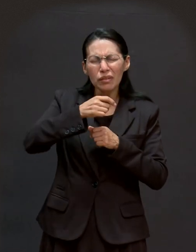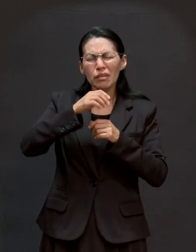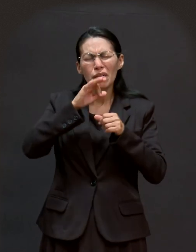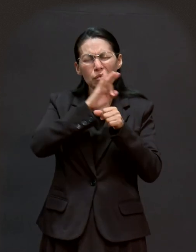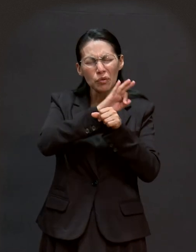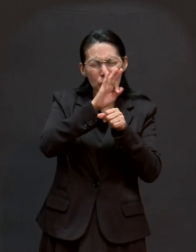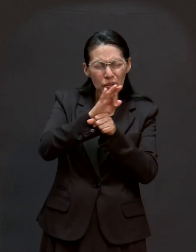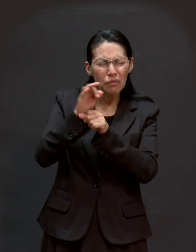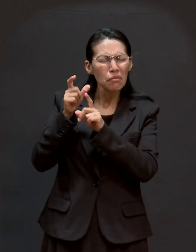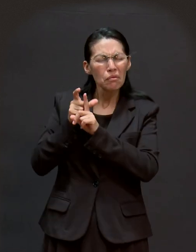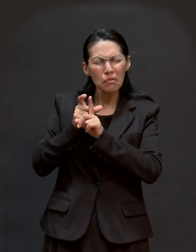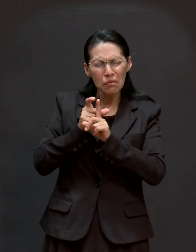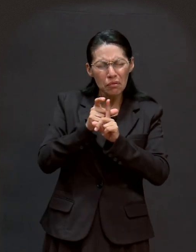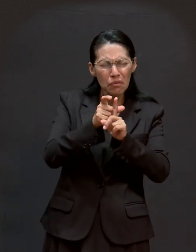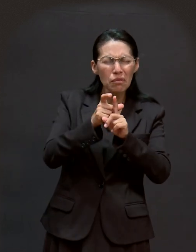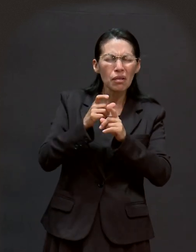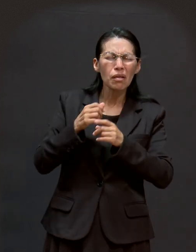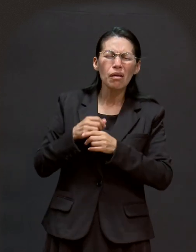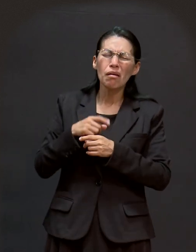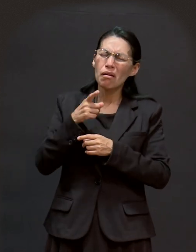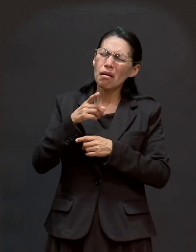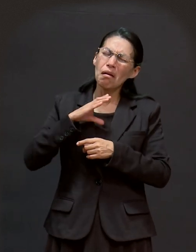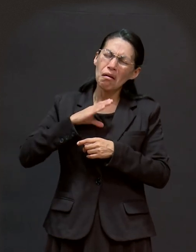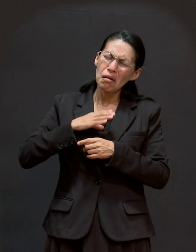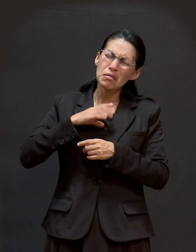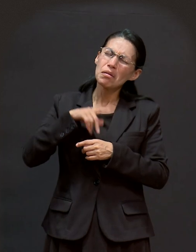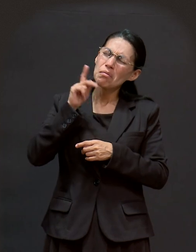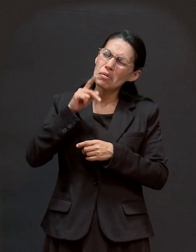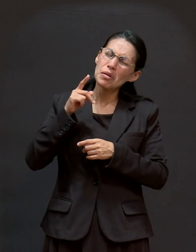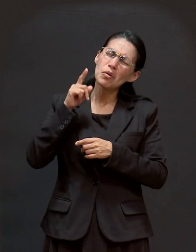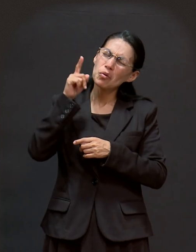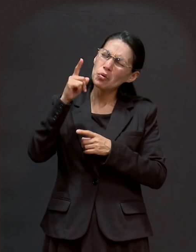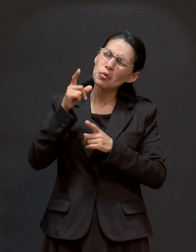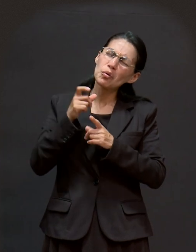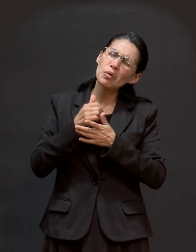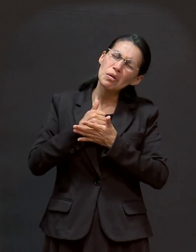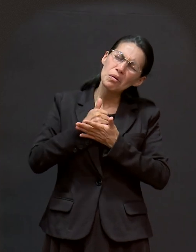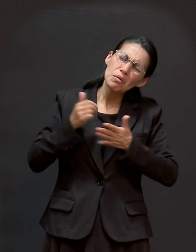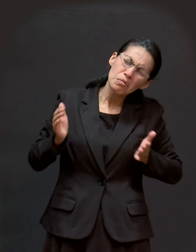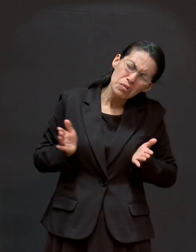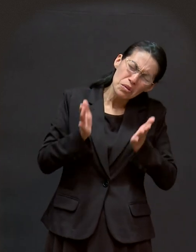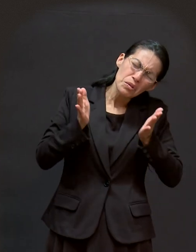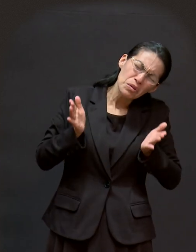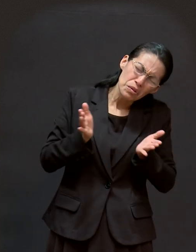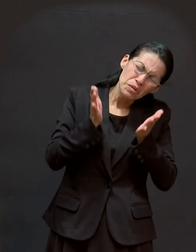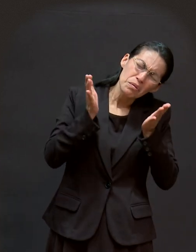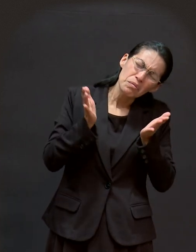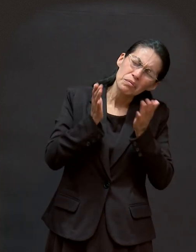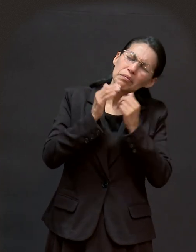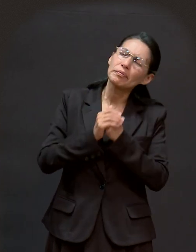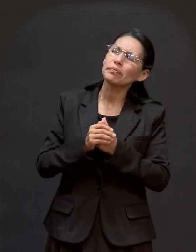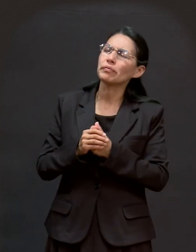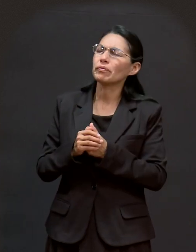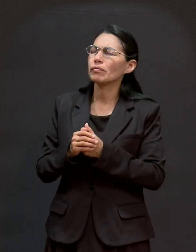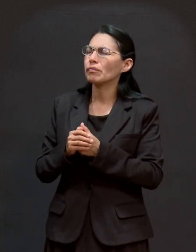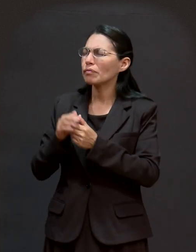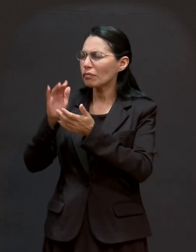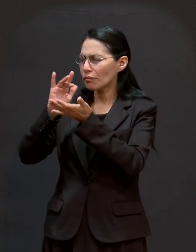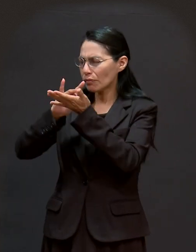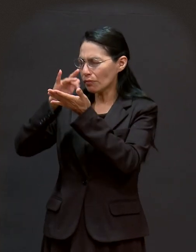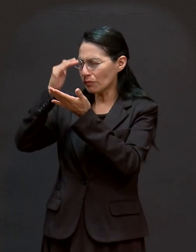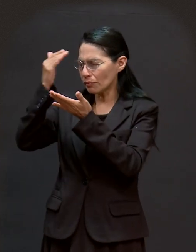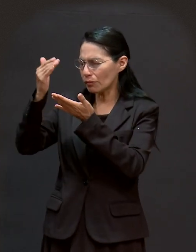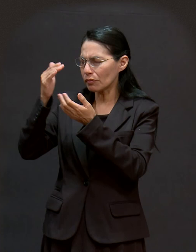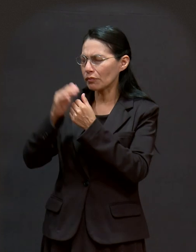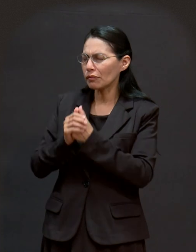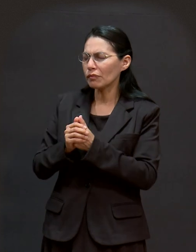preservado hasta ahora le has ayudado a sobreponerse a esta enfermedad y quiero darte gracias porque sé